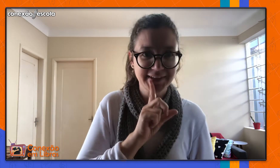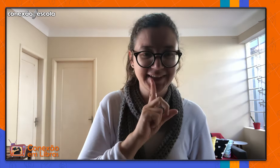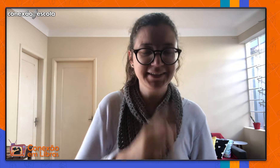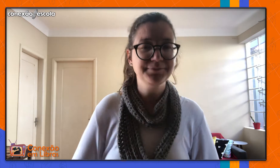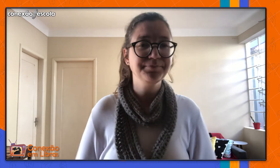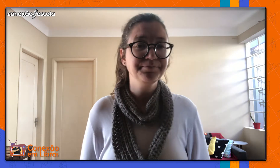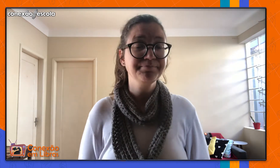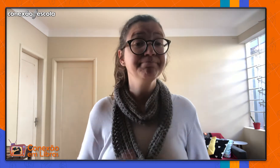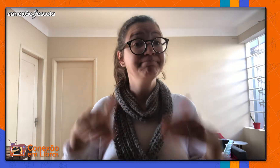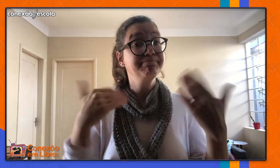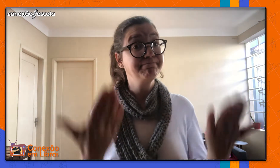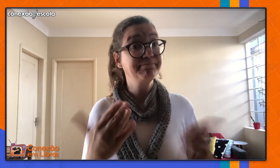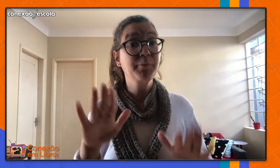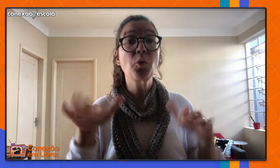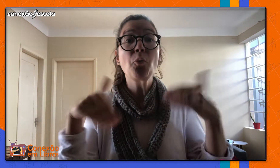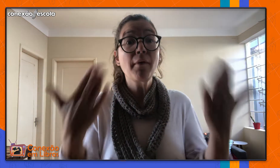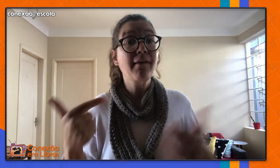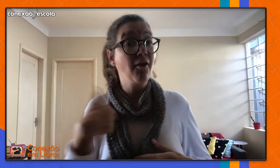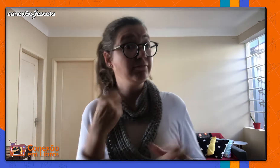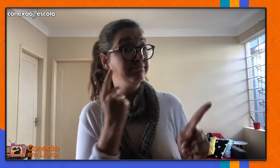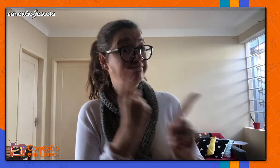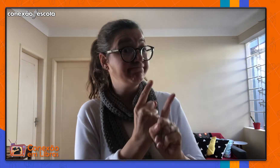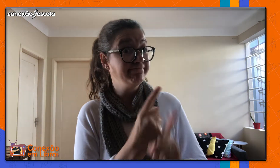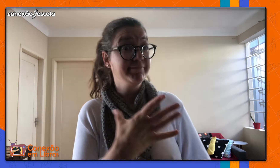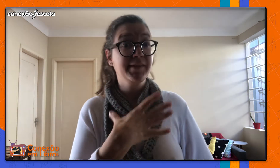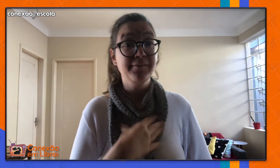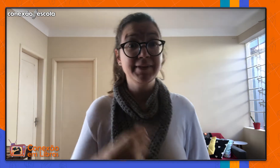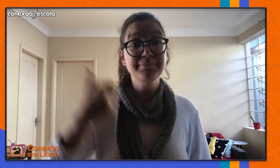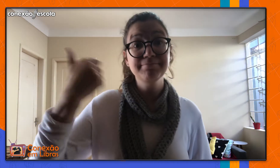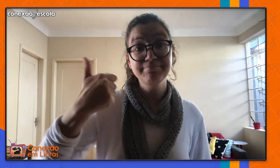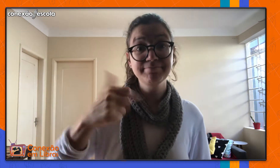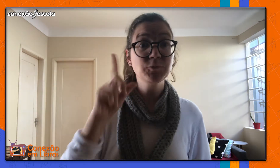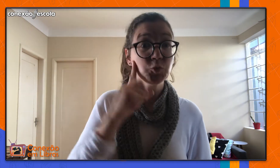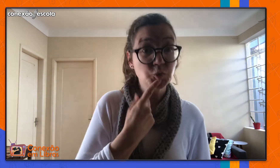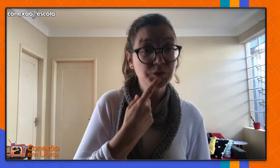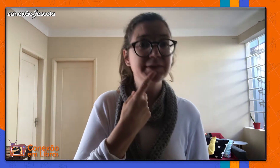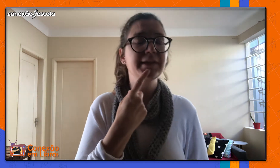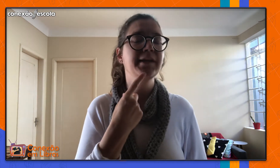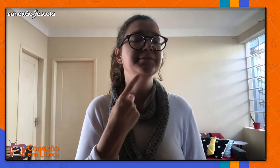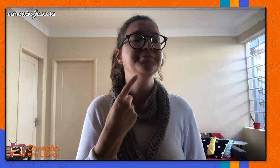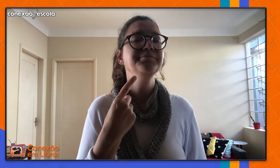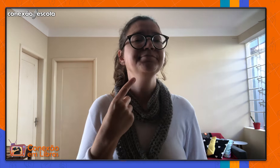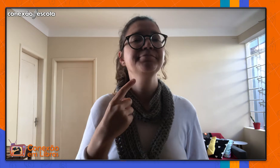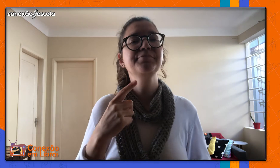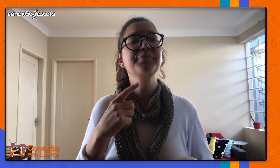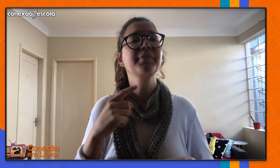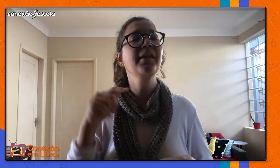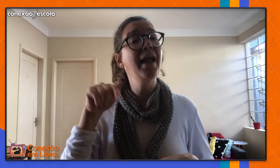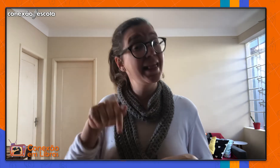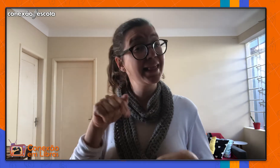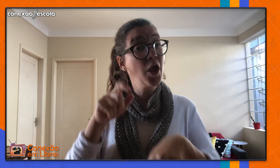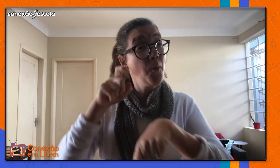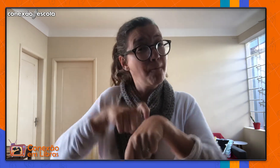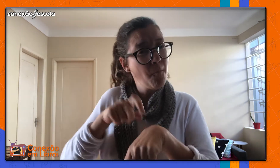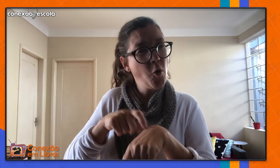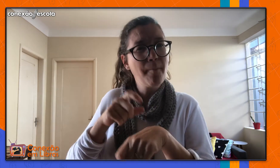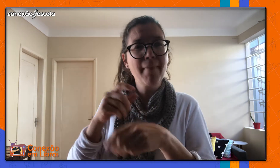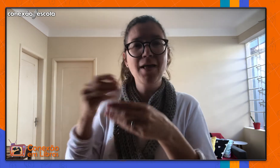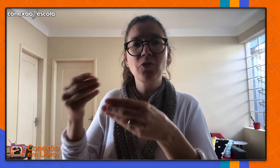como eu iria acompanhá-las no seu desenvolvimento. Bom, quando eu descobri que a minha primeira filha era surda, no